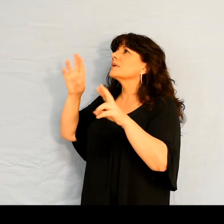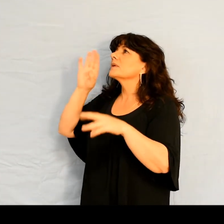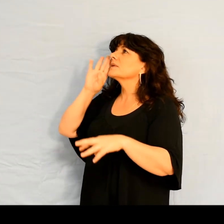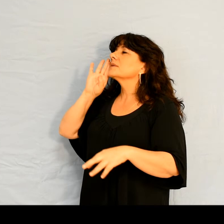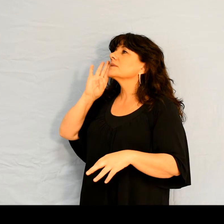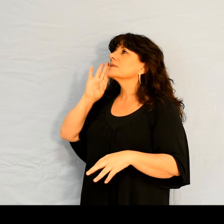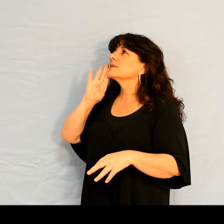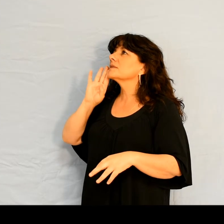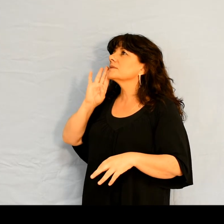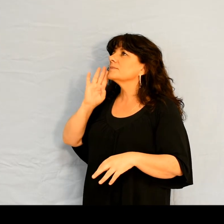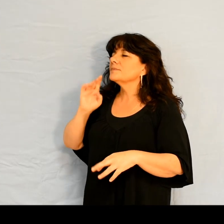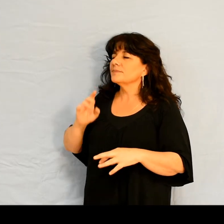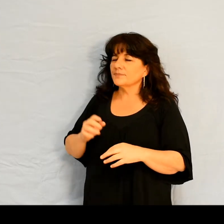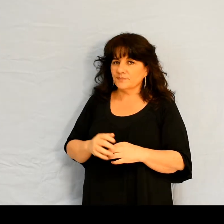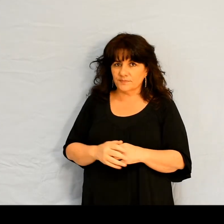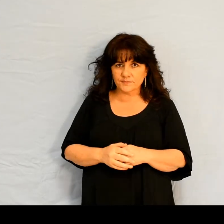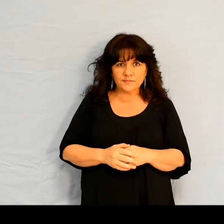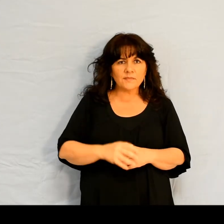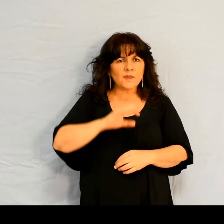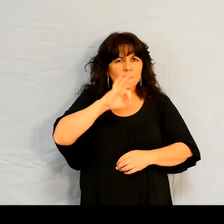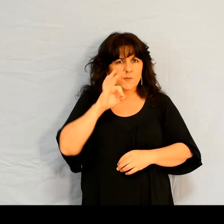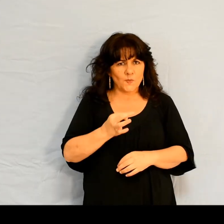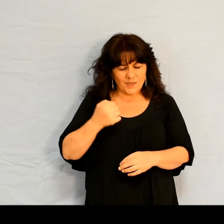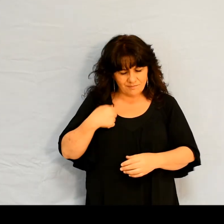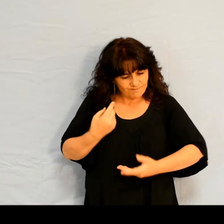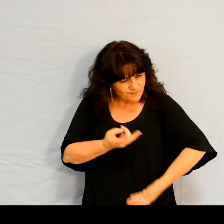Oui, je me lèverai et j'irai vers mon Père.